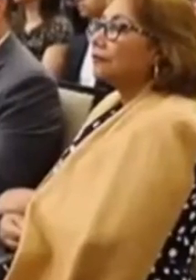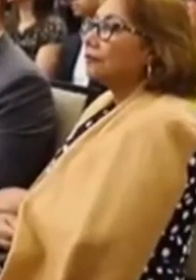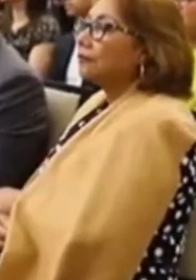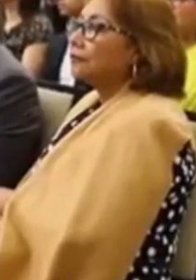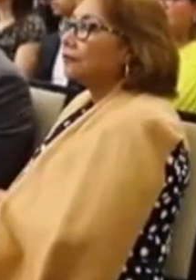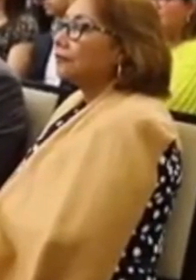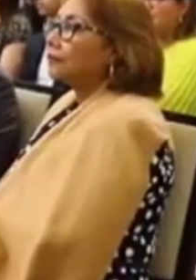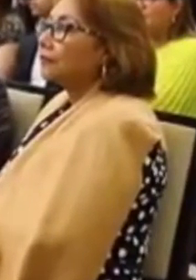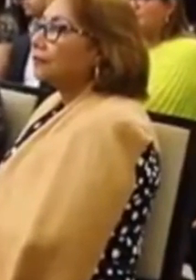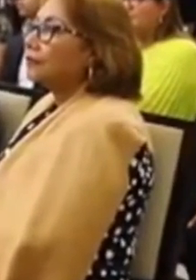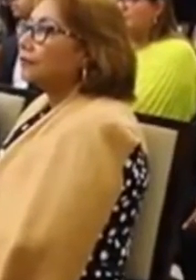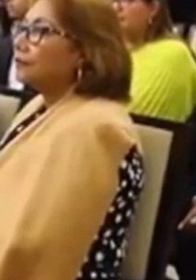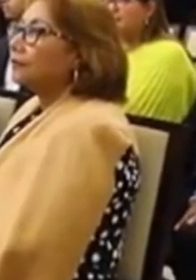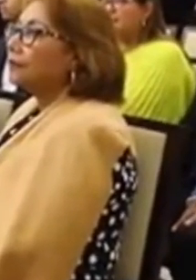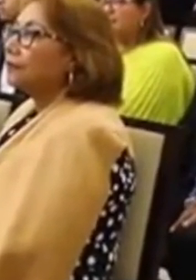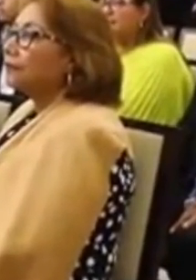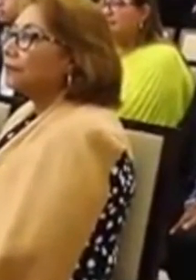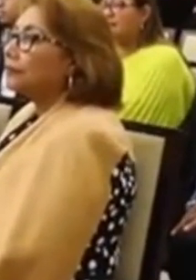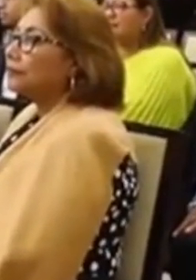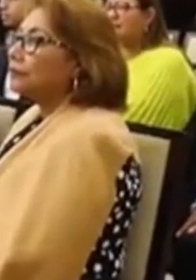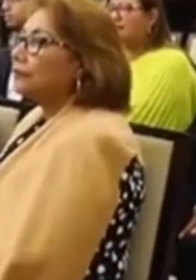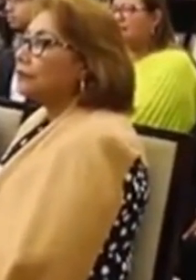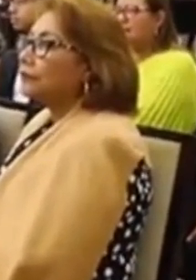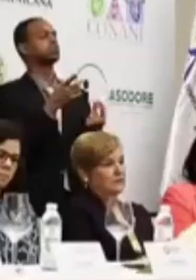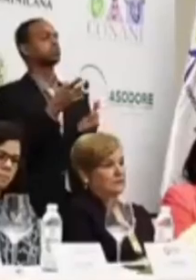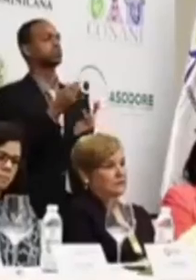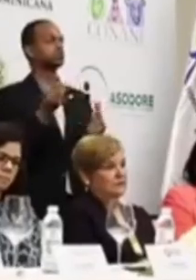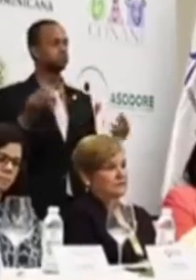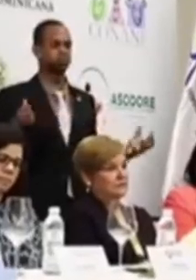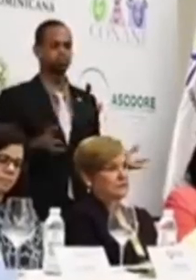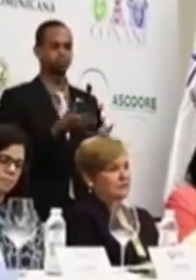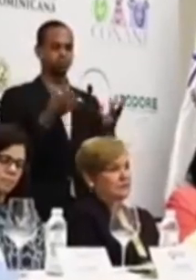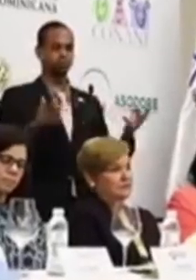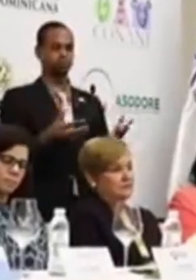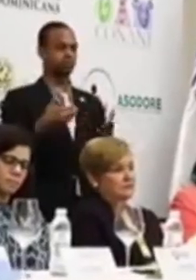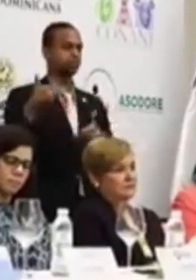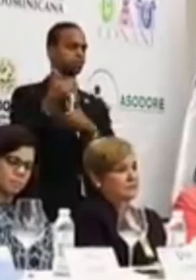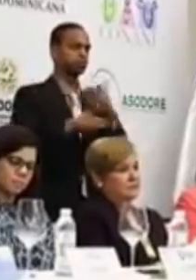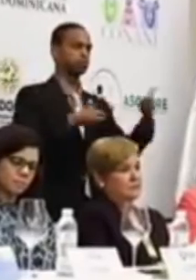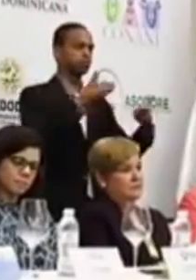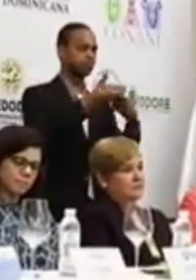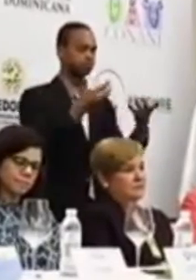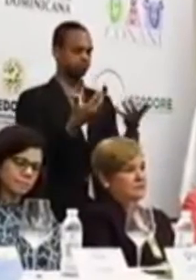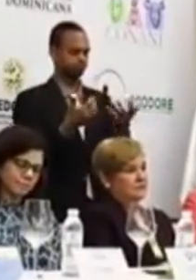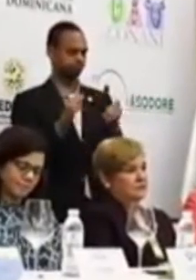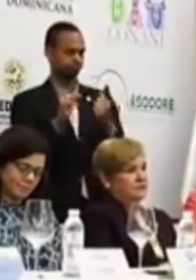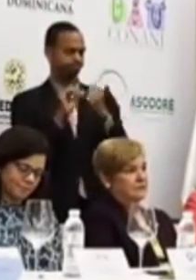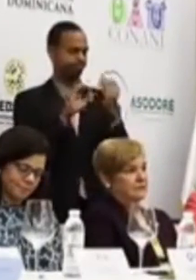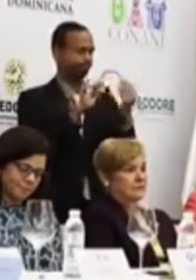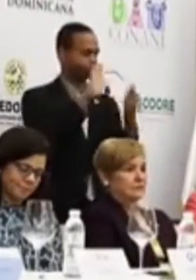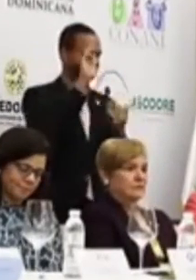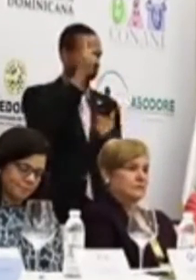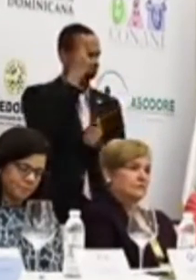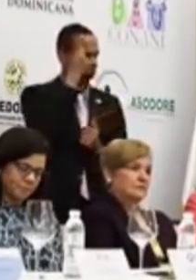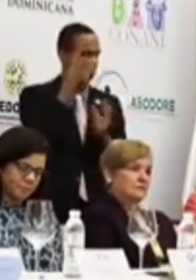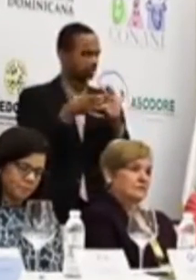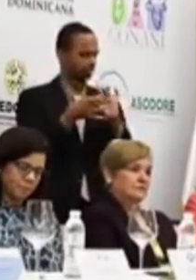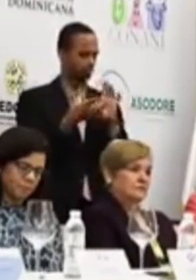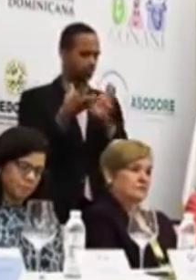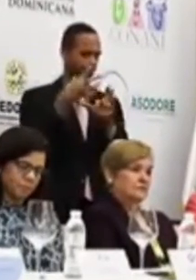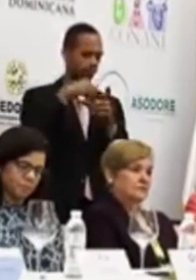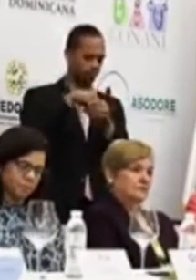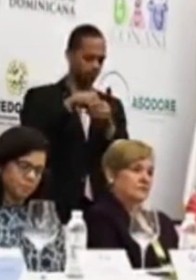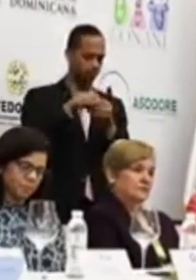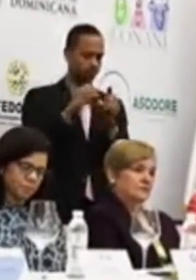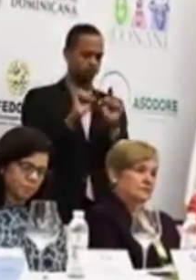con el objetivo de presentar y promover los avances y desafíos de la política pública de inclusión